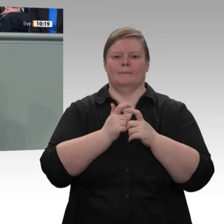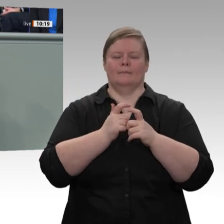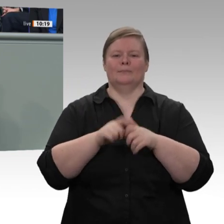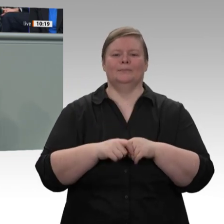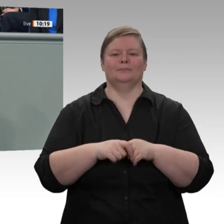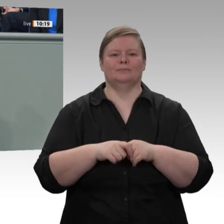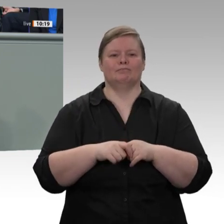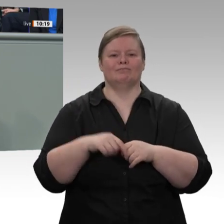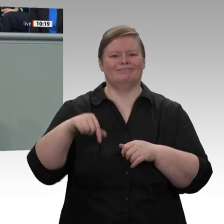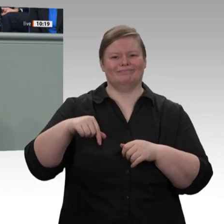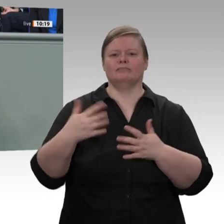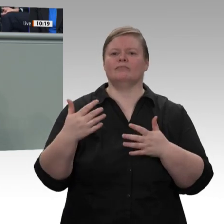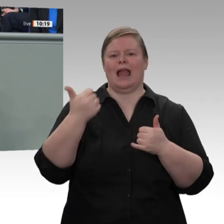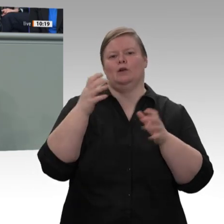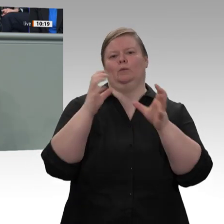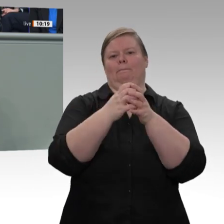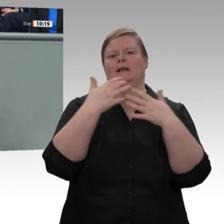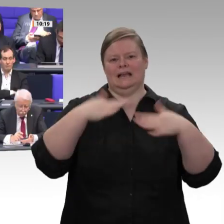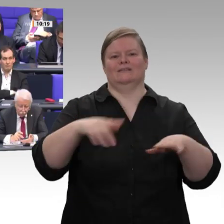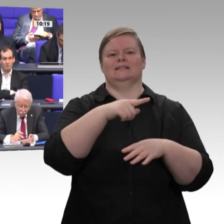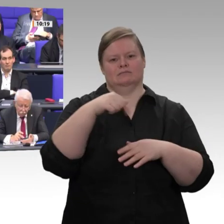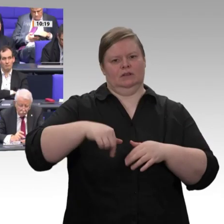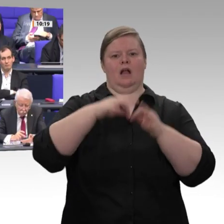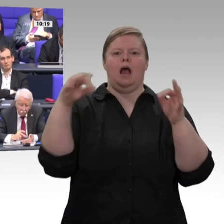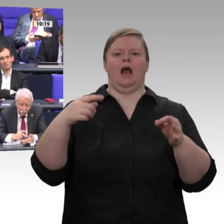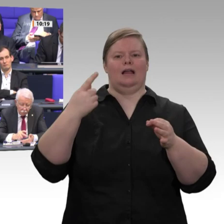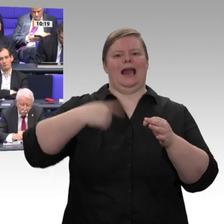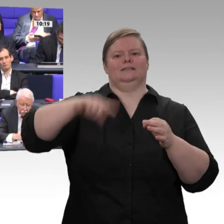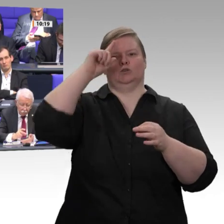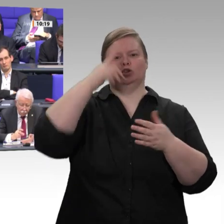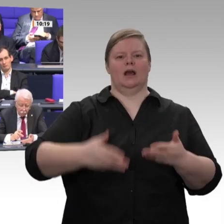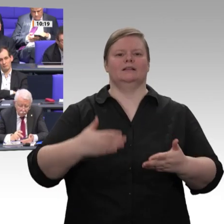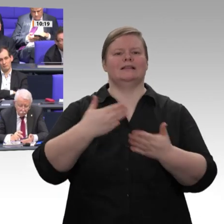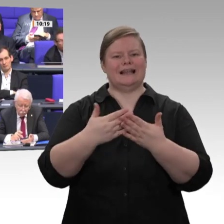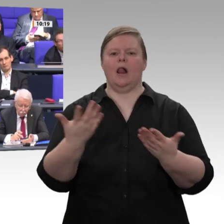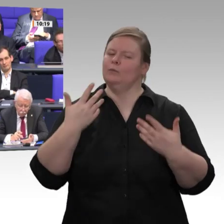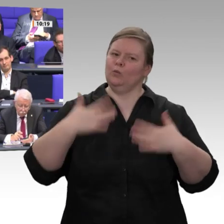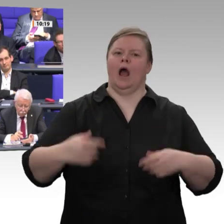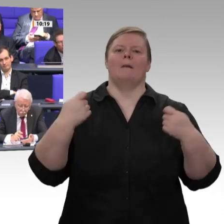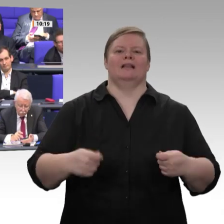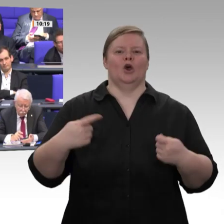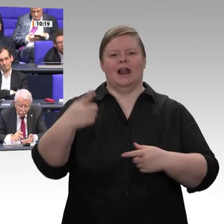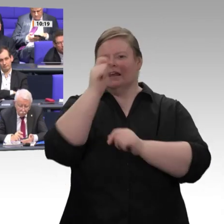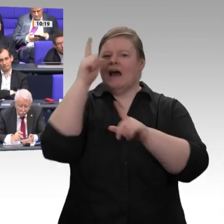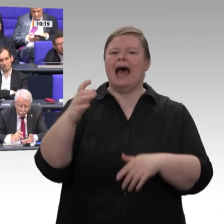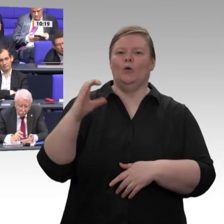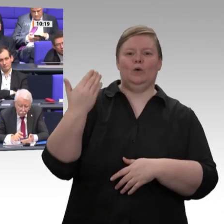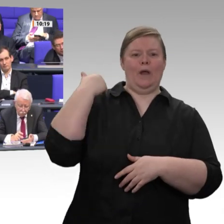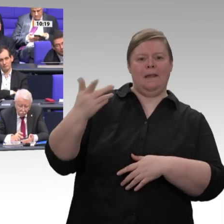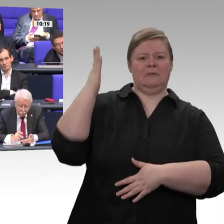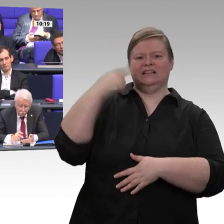Tat nicht dem Extremismus zuzuordnen. Nein, wenn man das Manifest des Täters von Hanau liest,